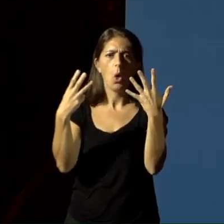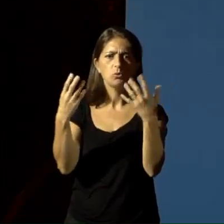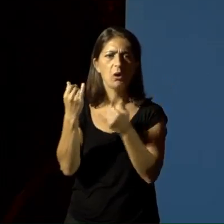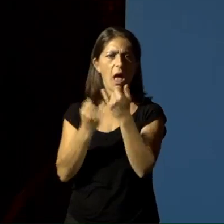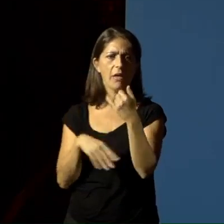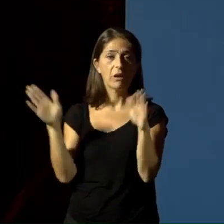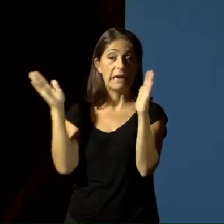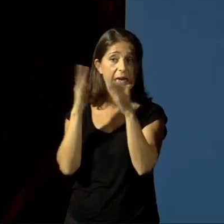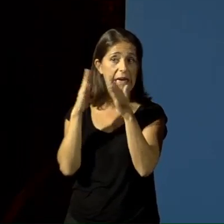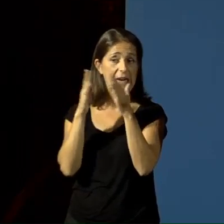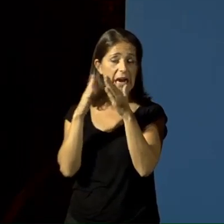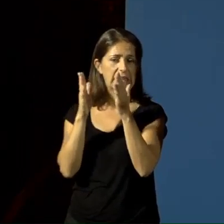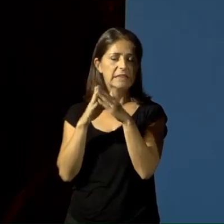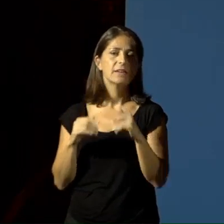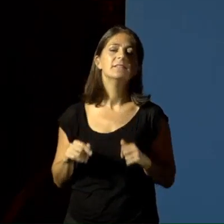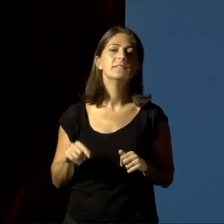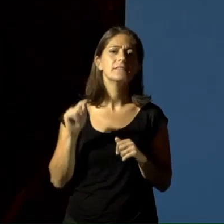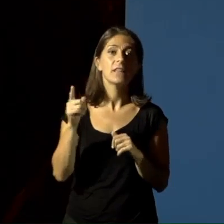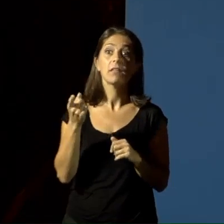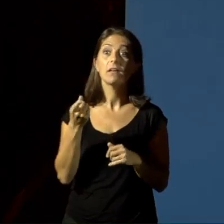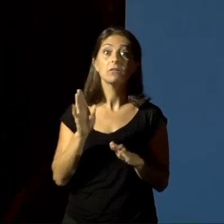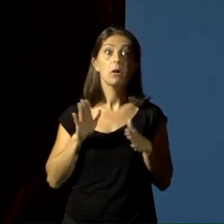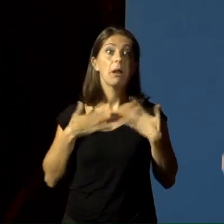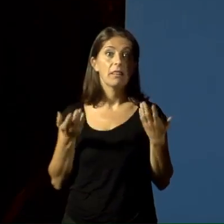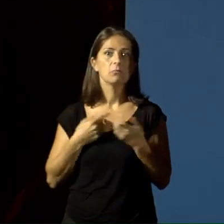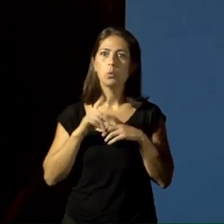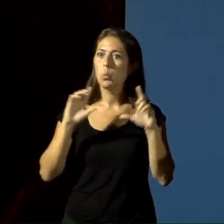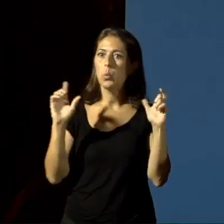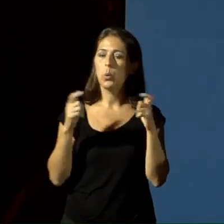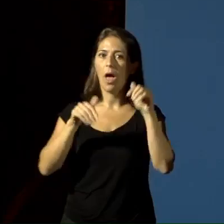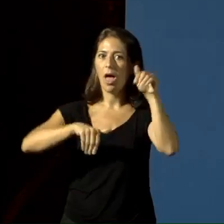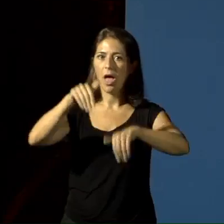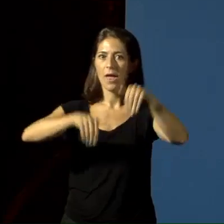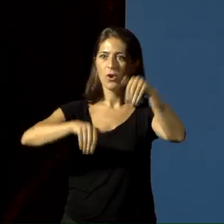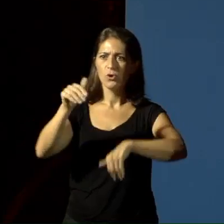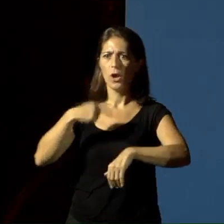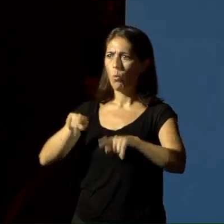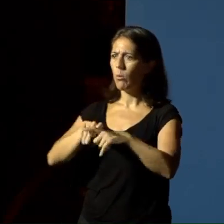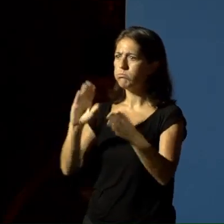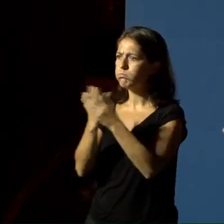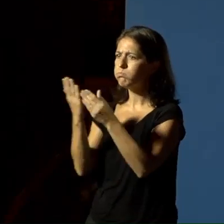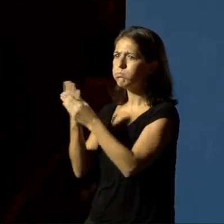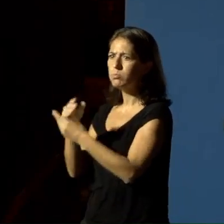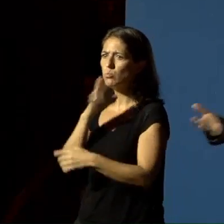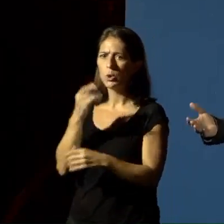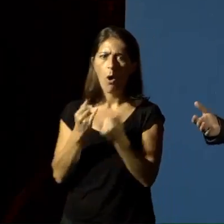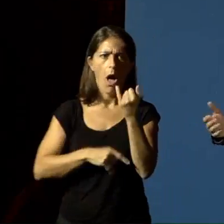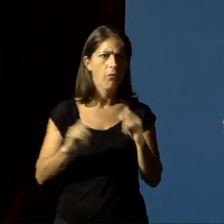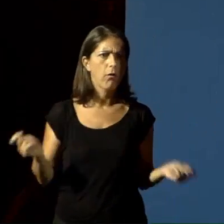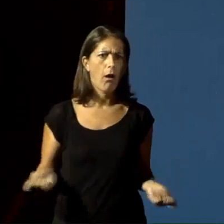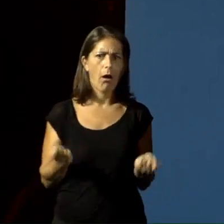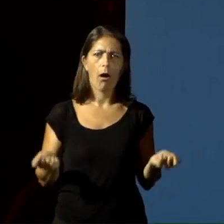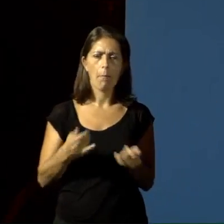Monfortina, e apareceu a Xunta Electoral a abrirlles expedientes por actos prohibidos en